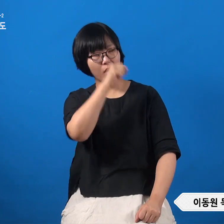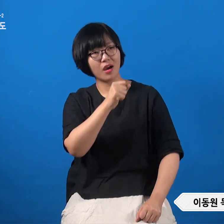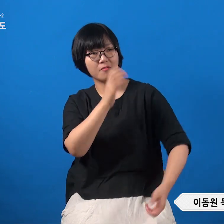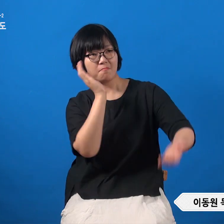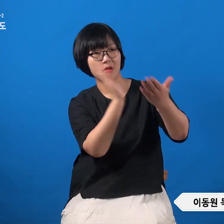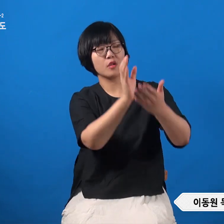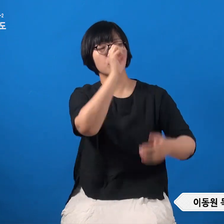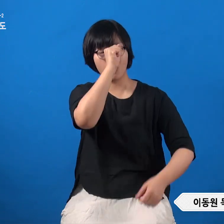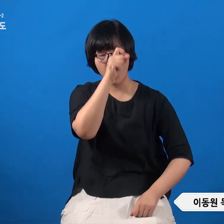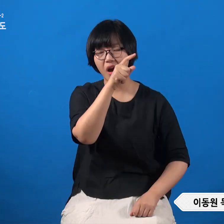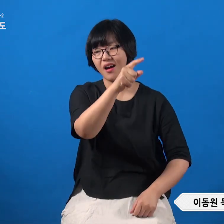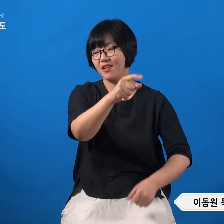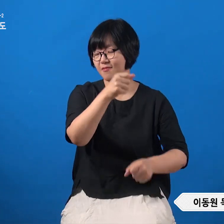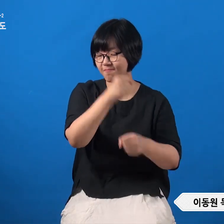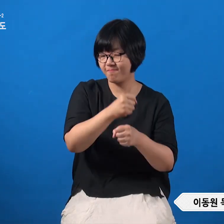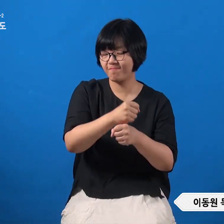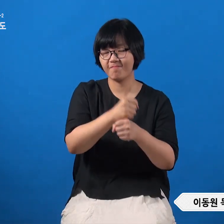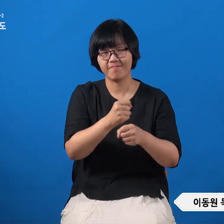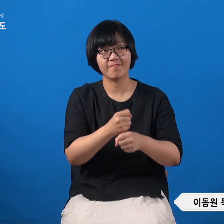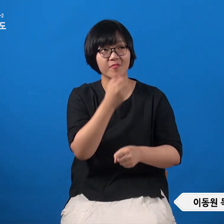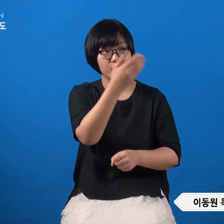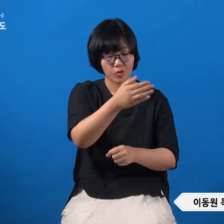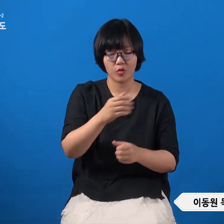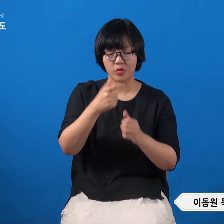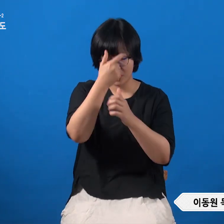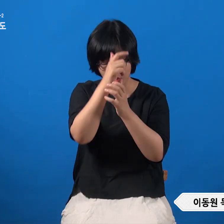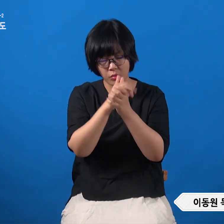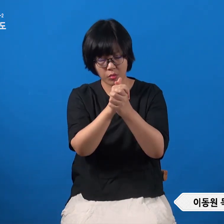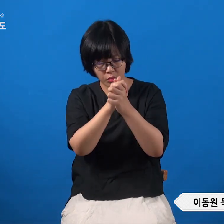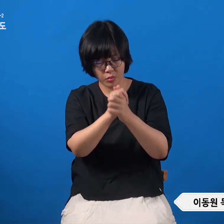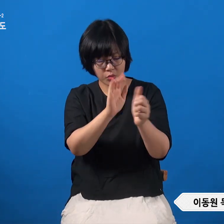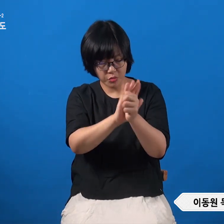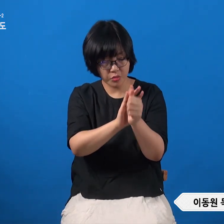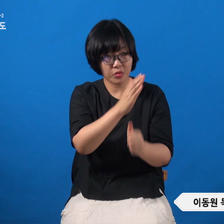지도자들을 위해 기도하는 것이 바른 순서가 아닐까요?